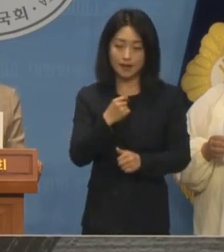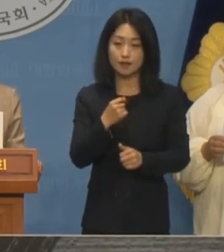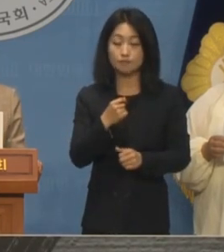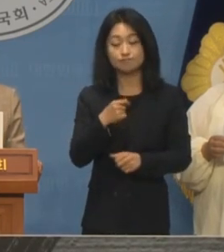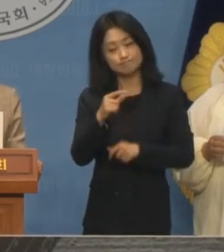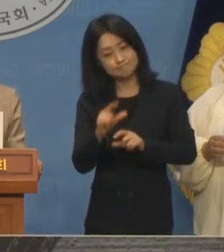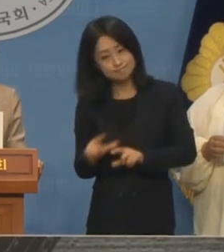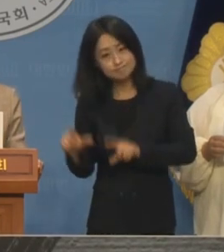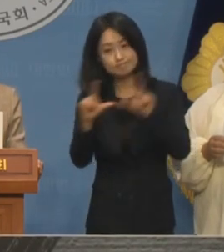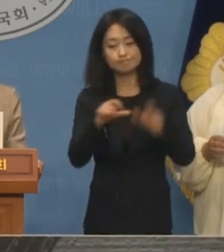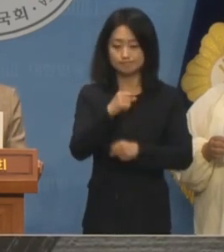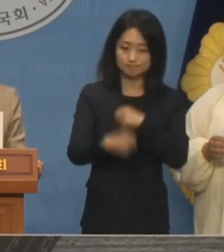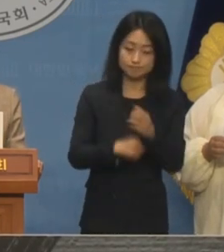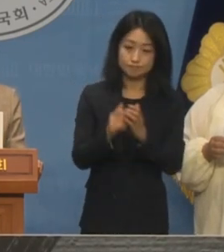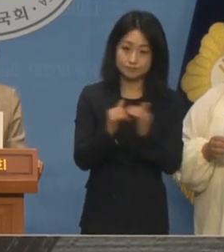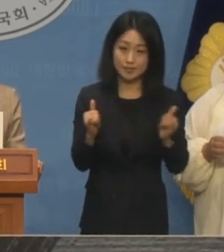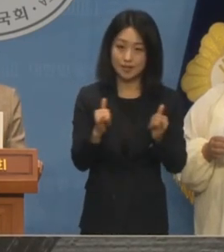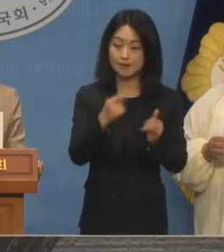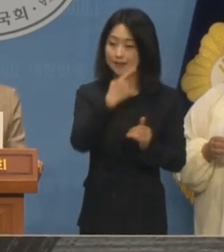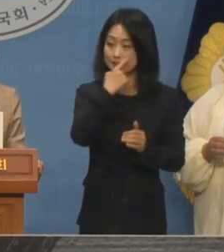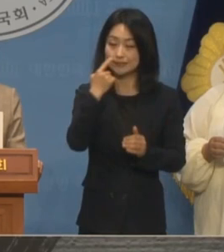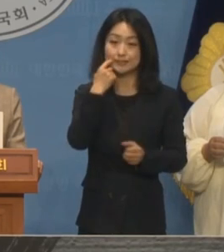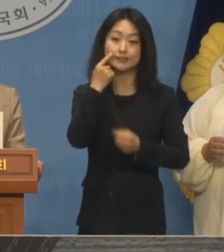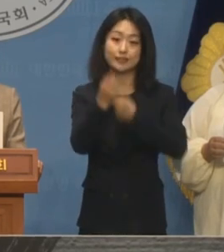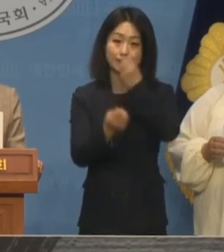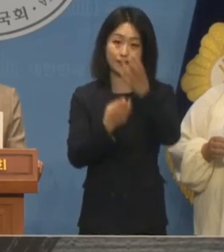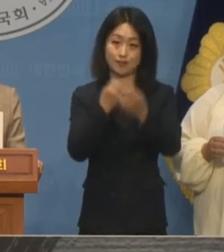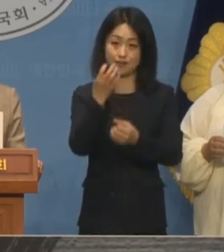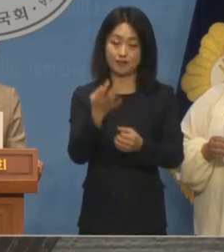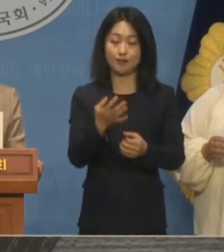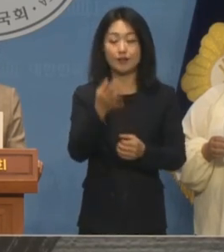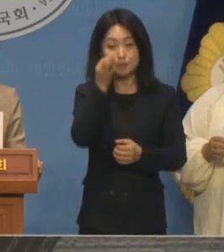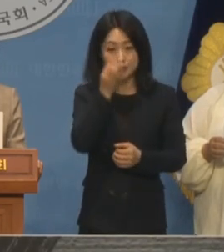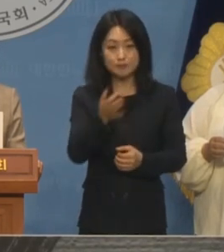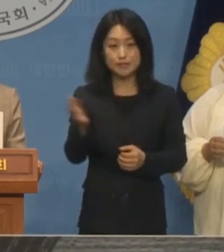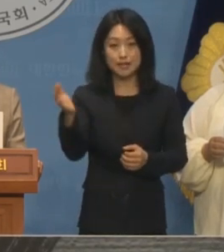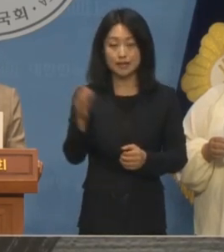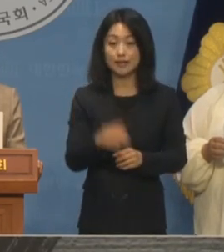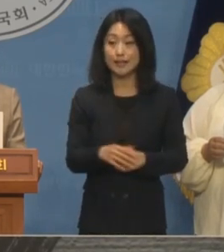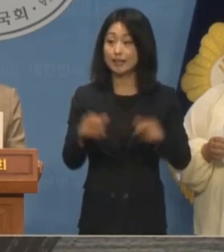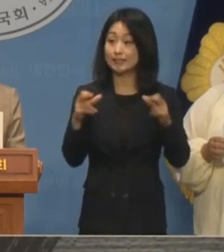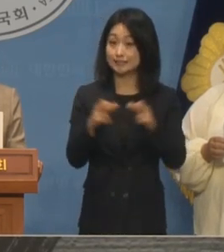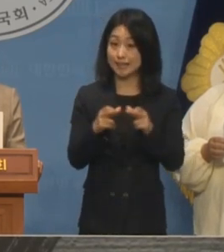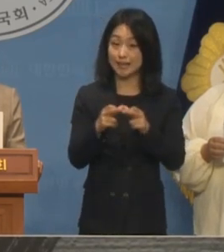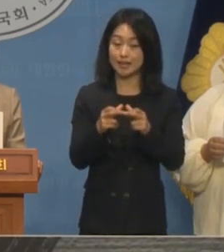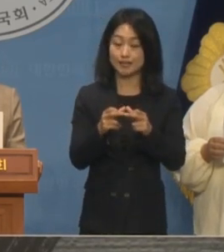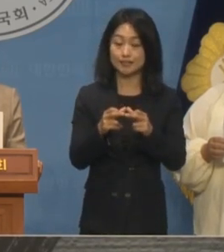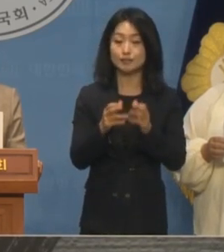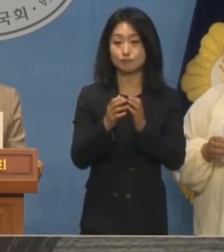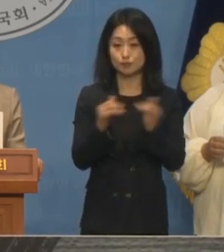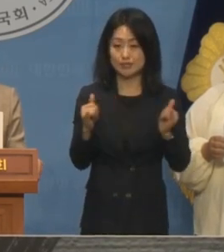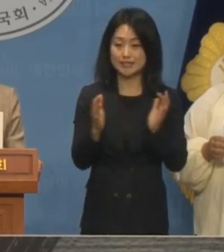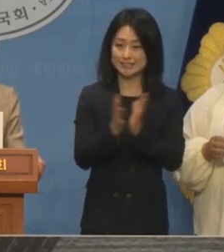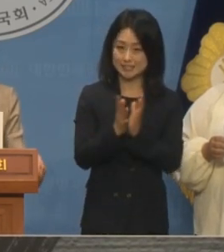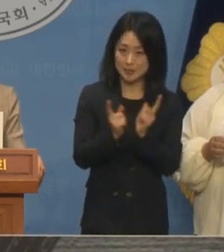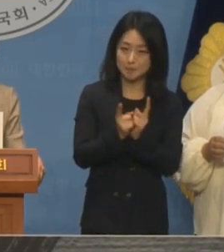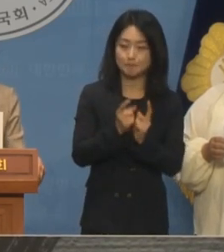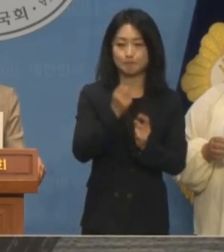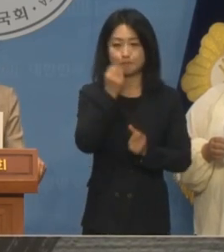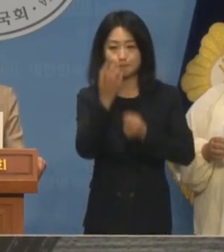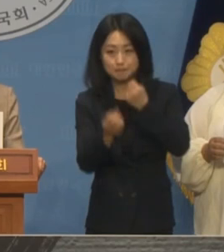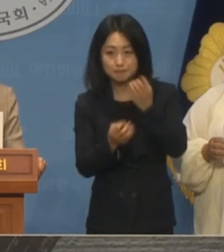계십니다. 저는 더 많은 이들이 그 삶을 증명할 수 있도록